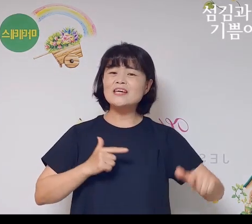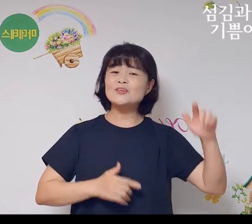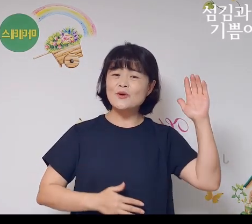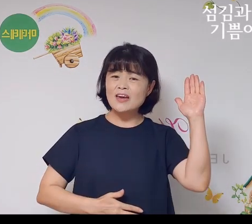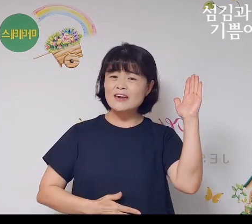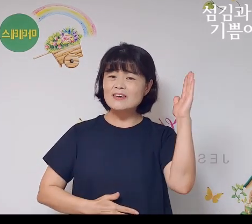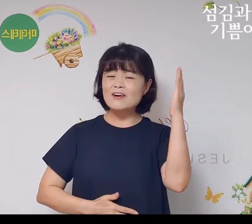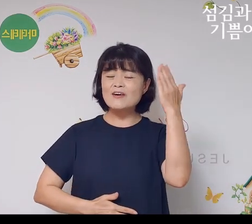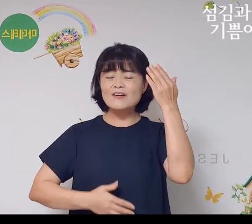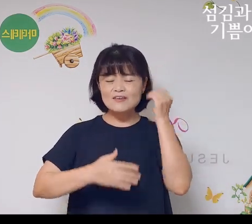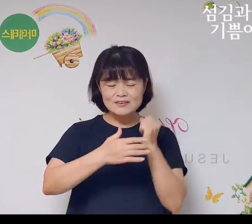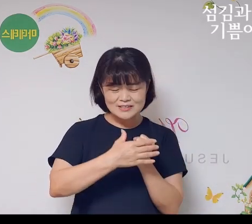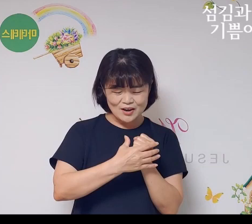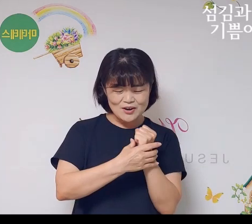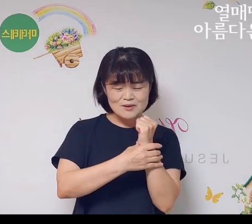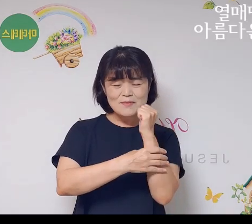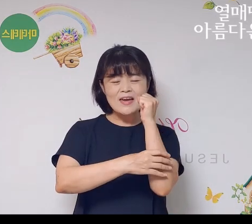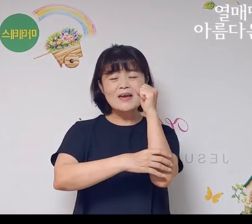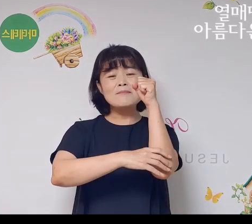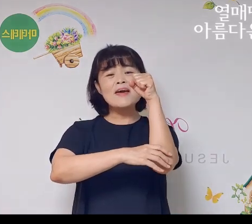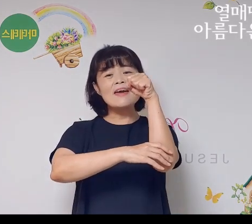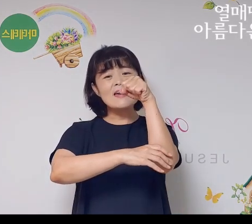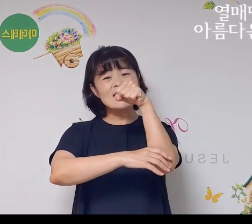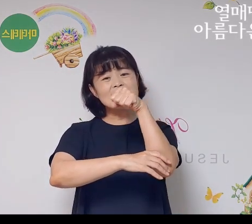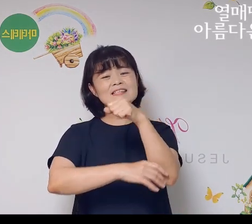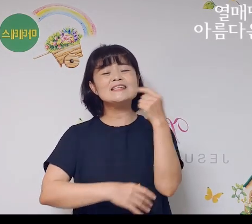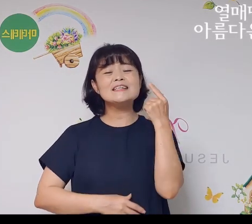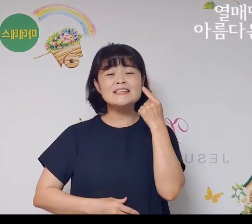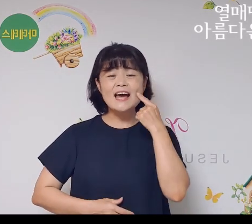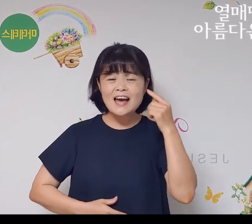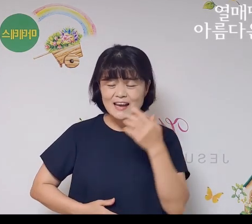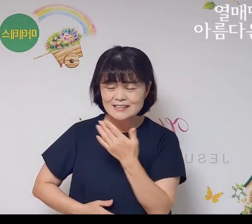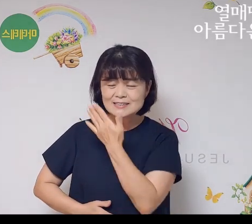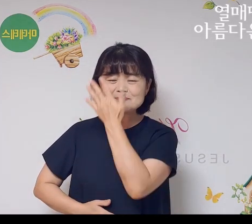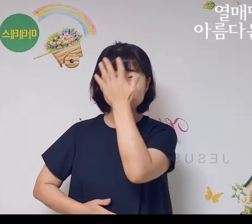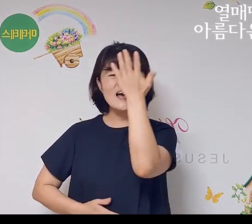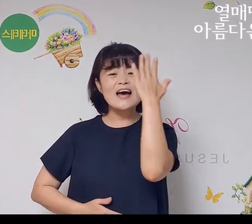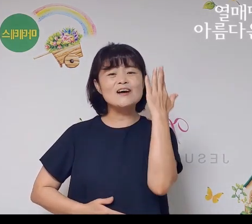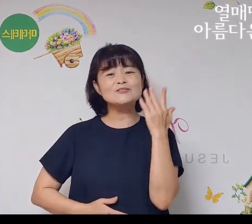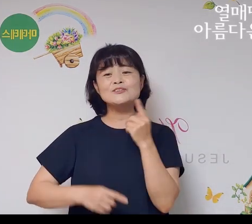기쁨이 되어 열매 맺는 아름다운